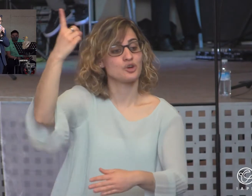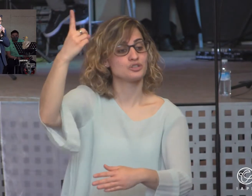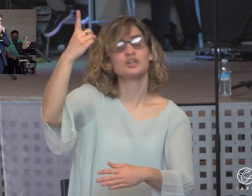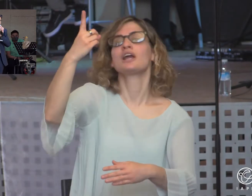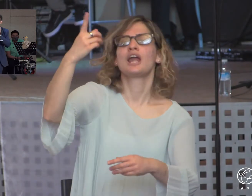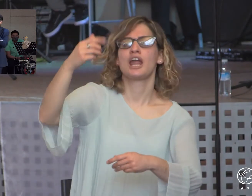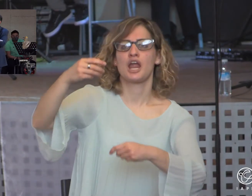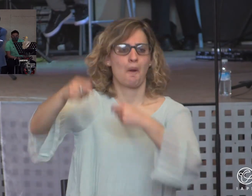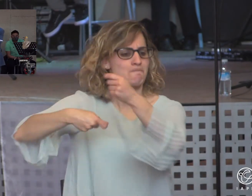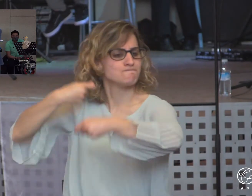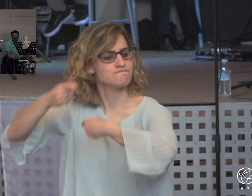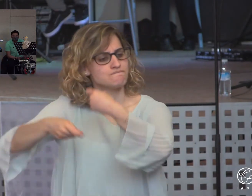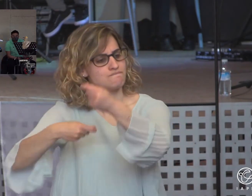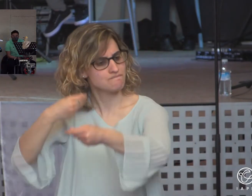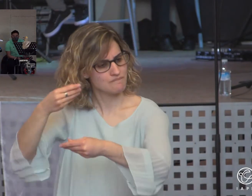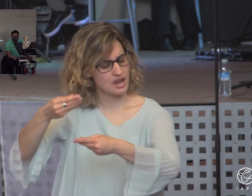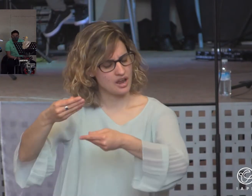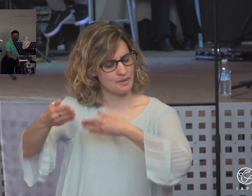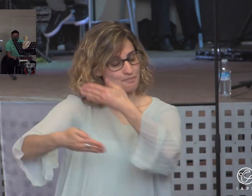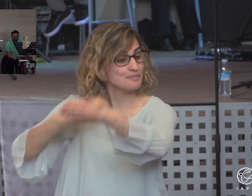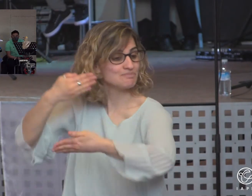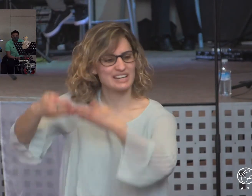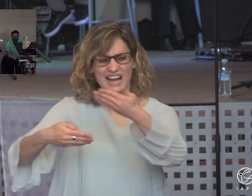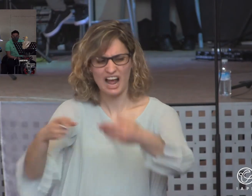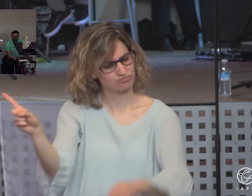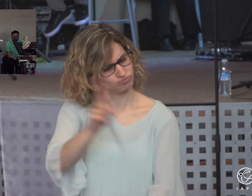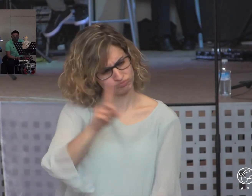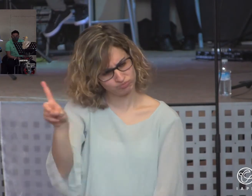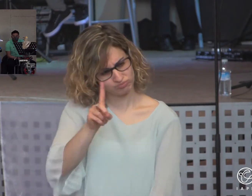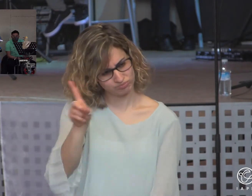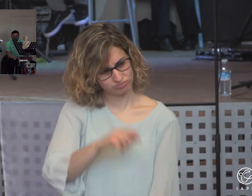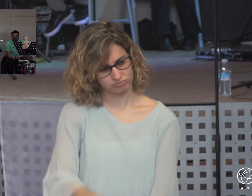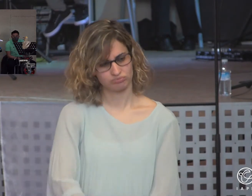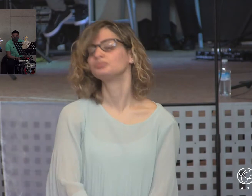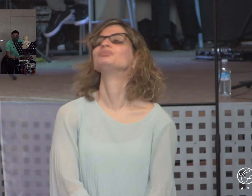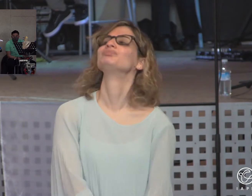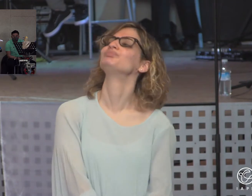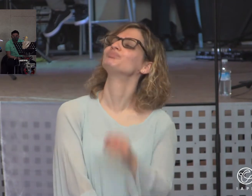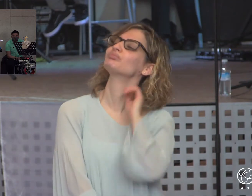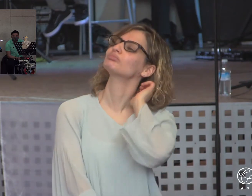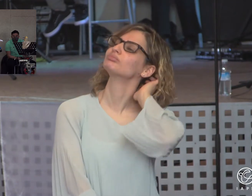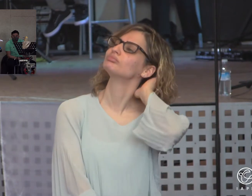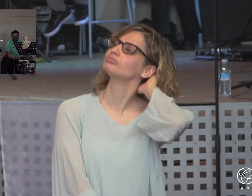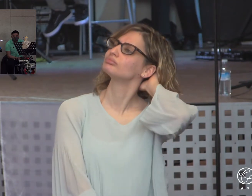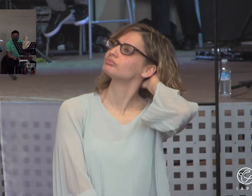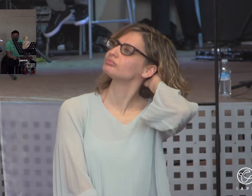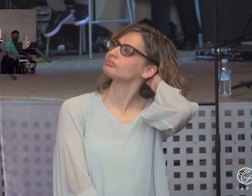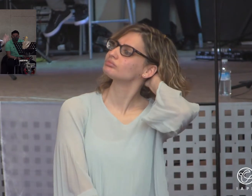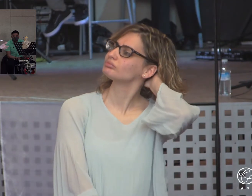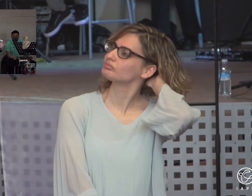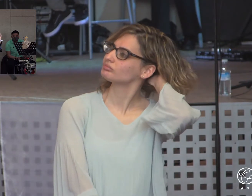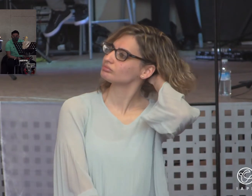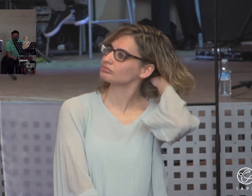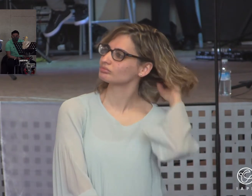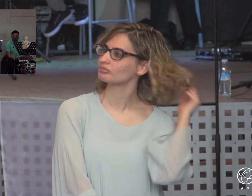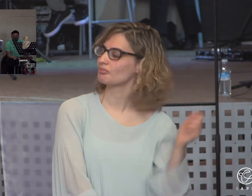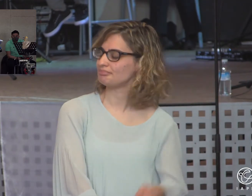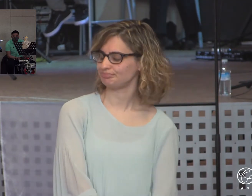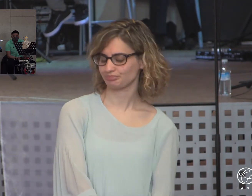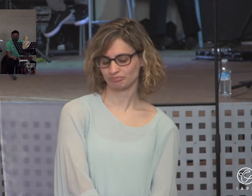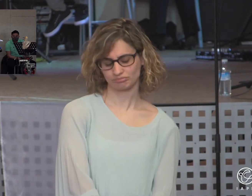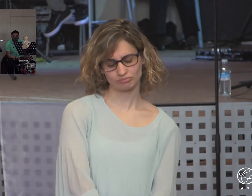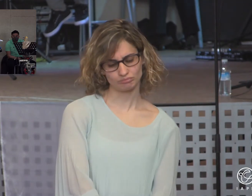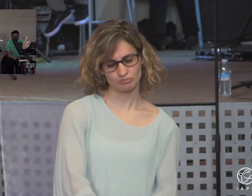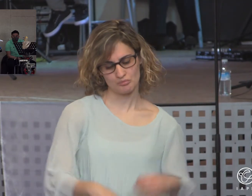mercado. Esto no es un mercado. Te voy a decir algo por si acaso tú eres un estudioso de los de la